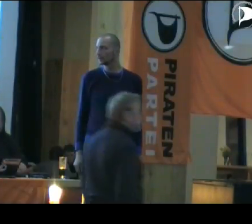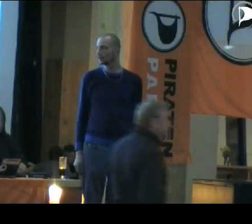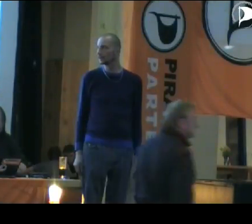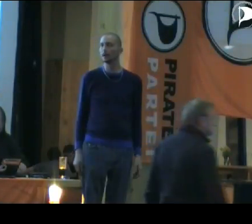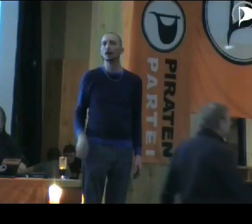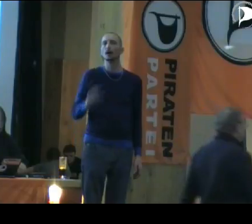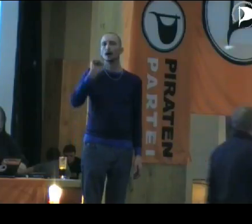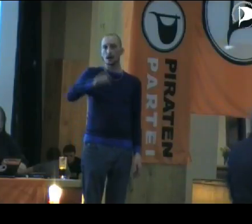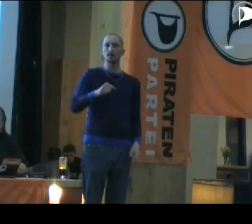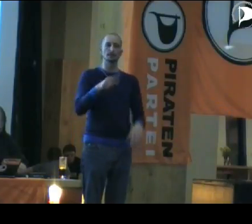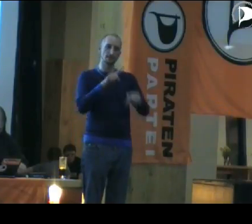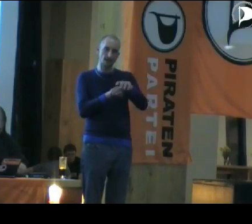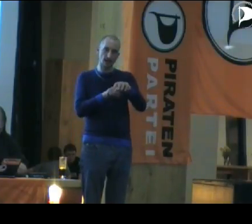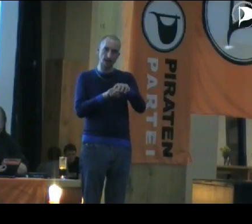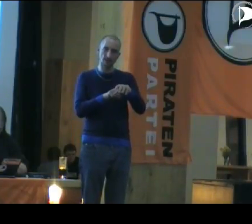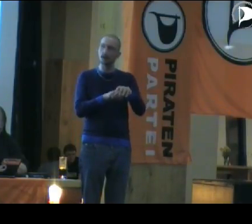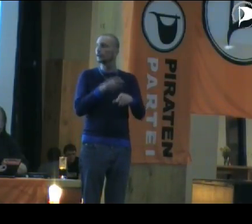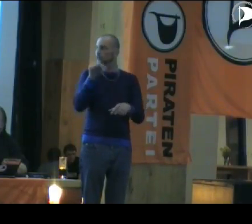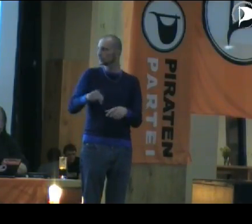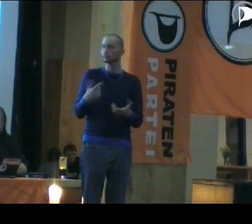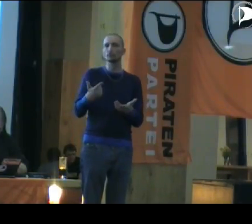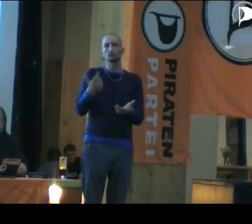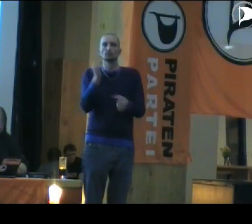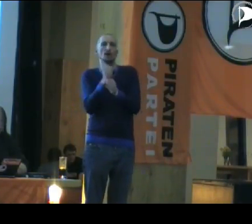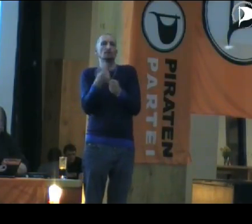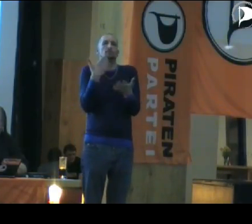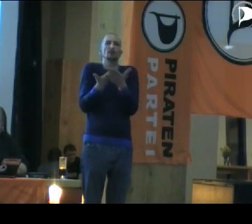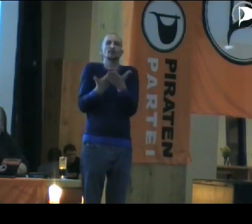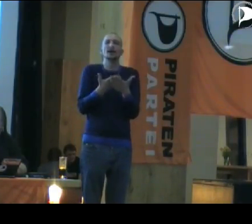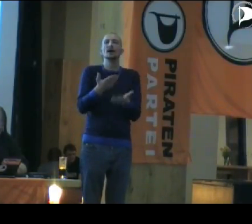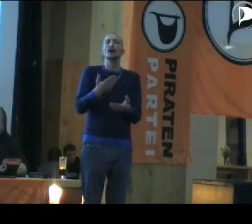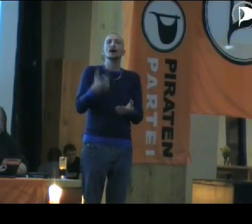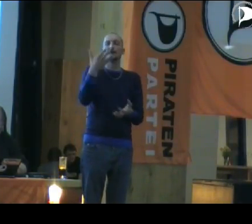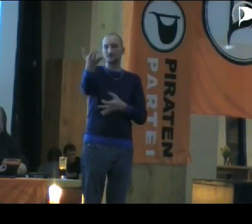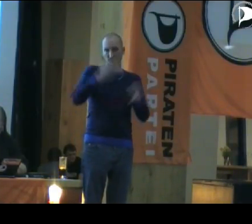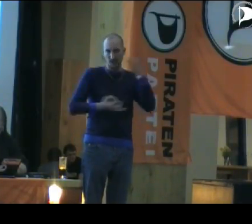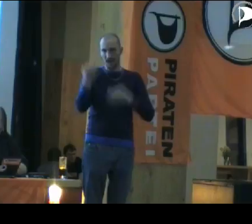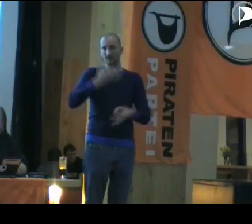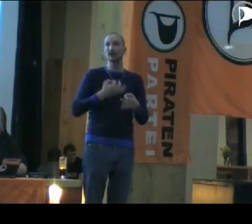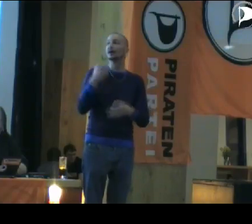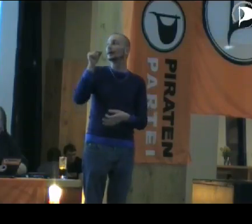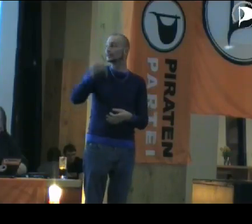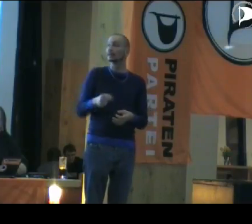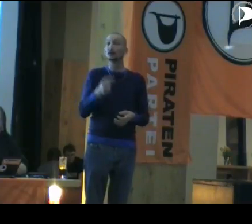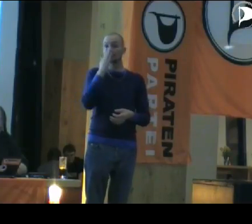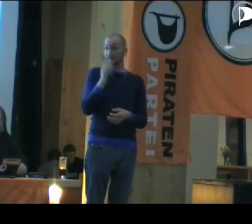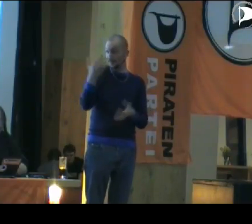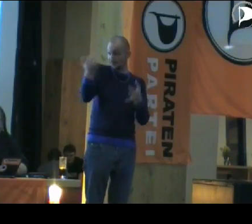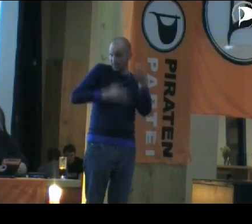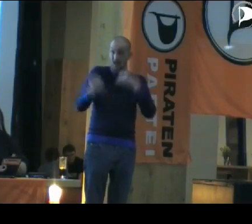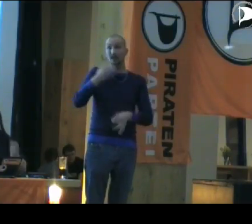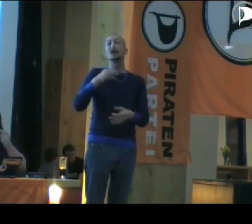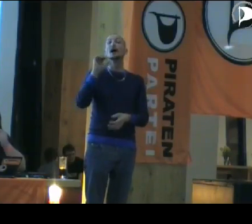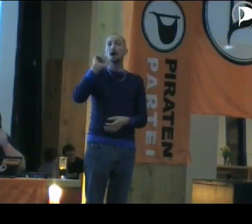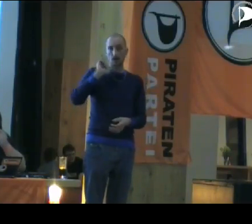wir können die zeit überbrücken indem er fragen an die kandidaten fielen herab wir müssen die zeit mit dem partner fragt